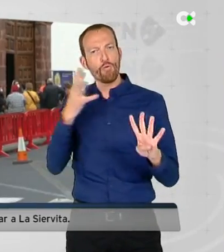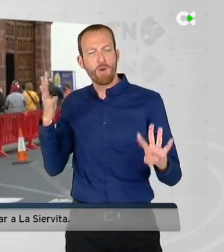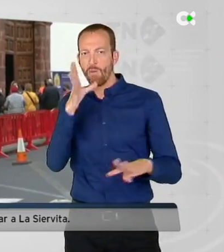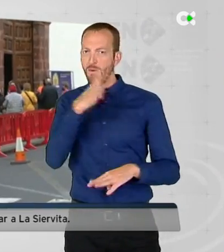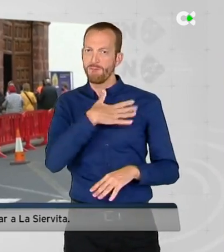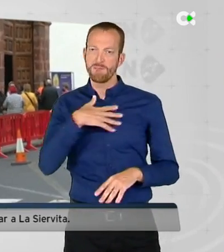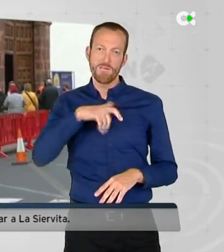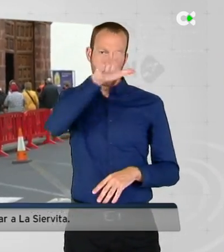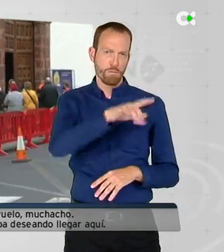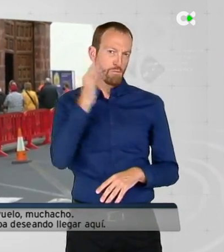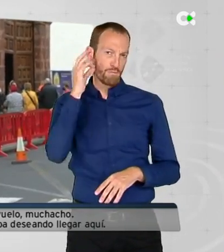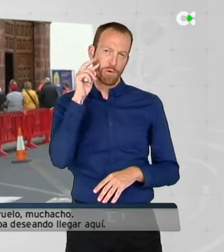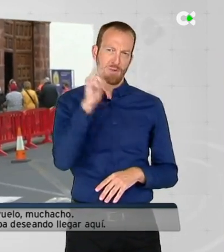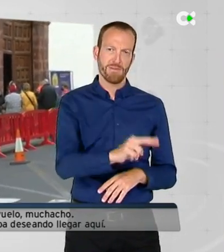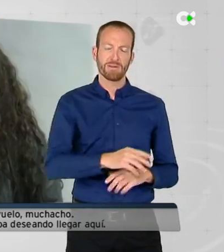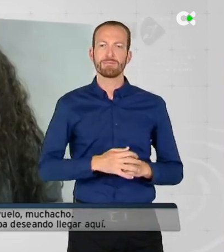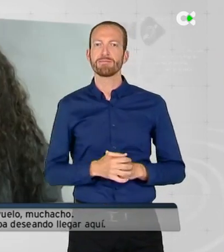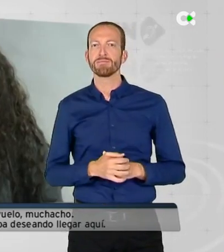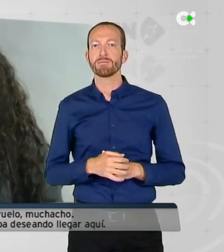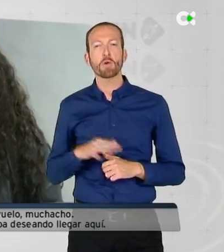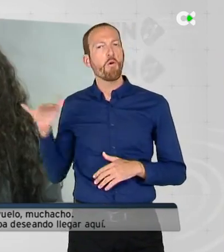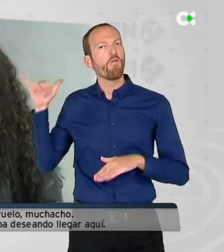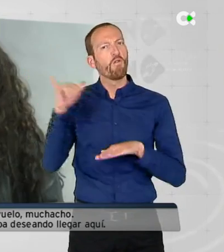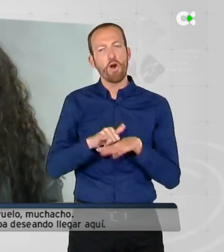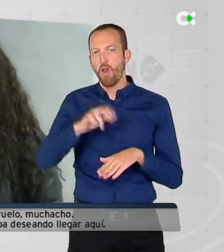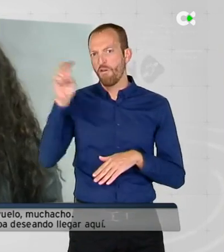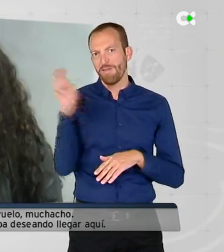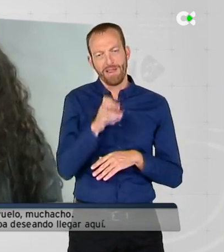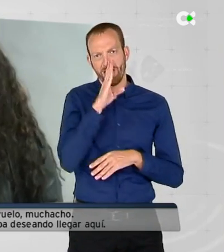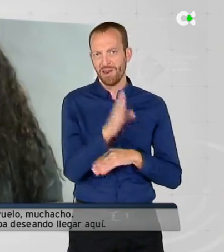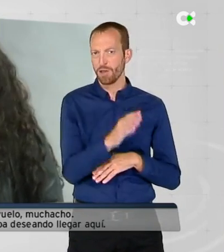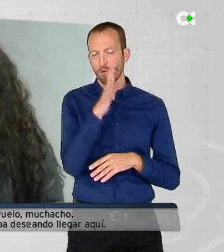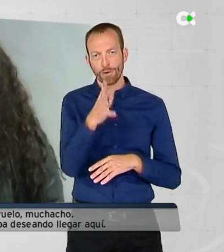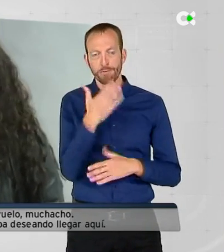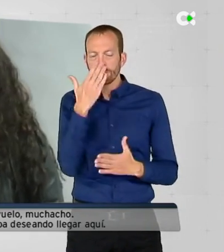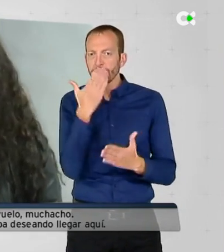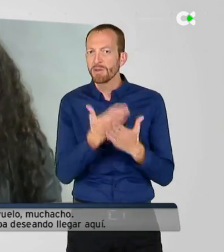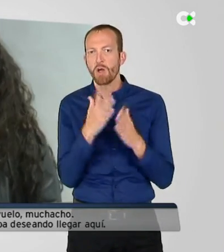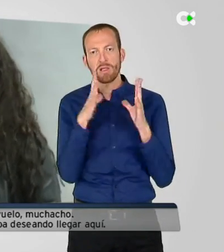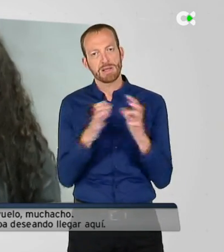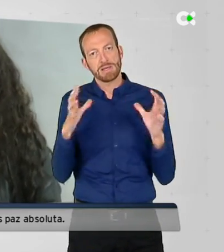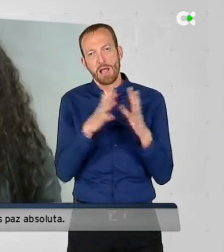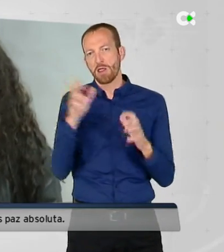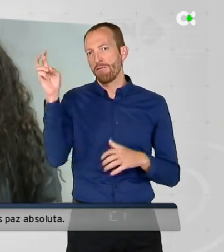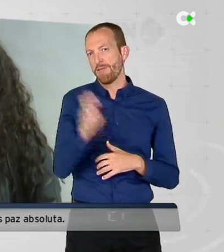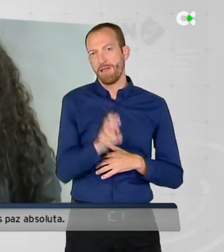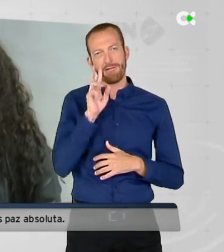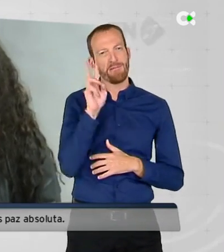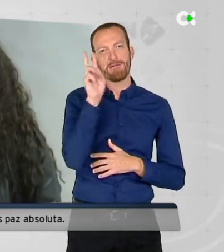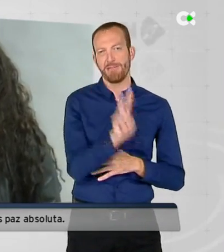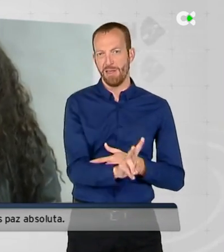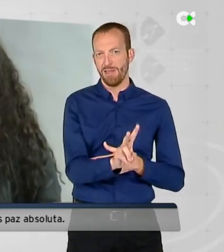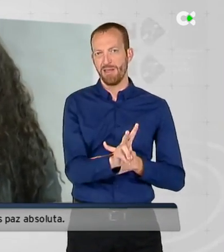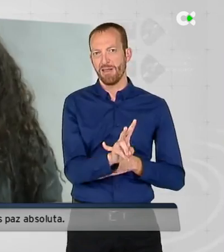contemplar a la siervita. Va, cogí el primer vuelo muchacha, porque la verdad estaba deseando llegar aquí, es que